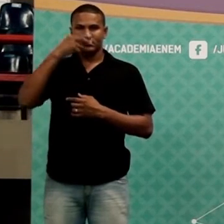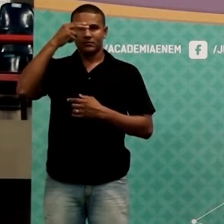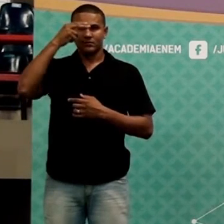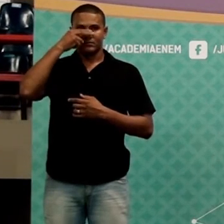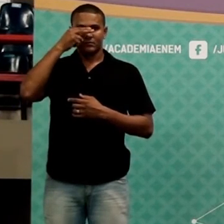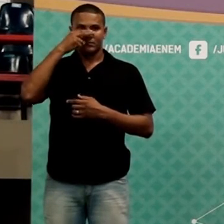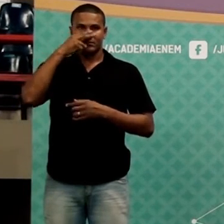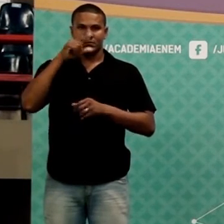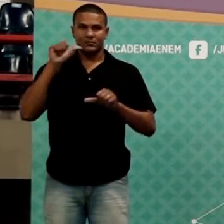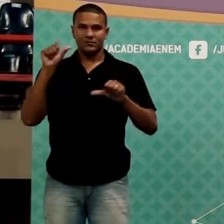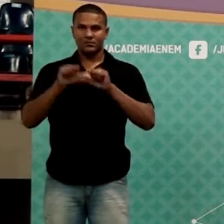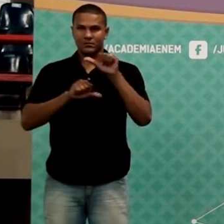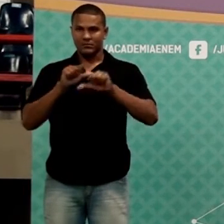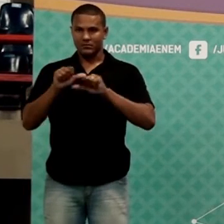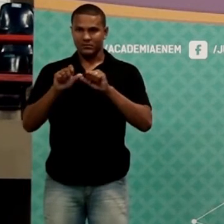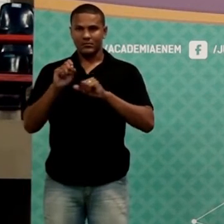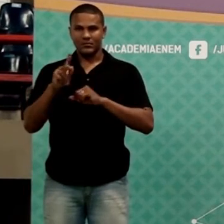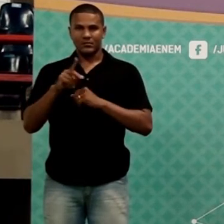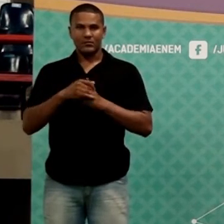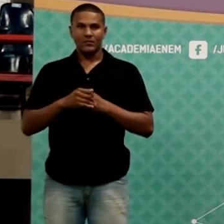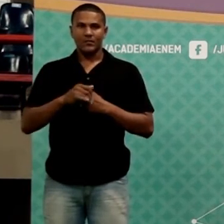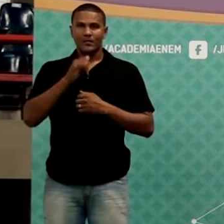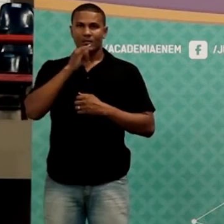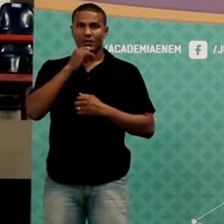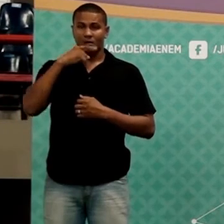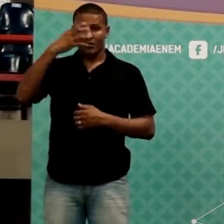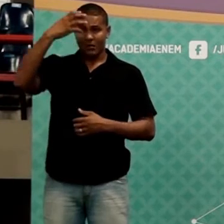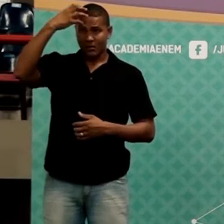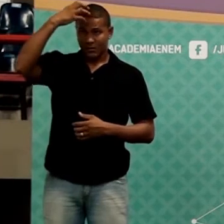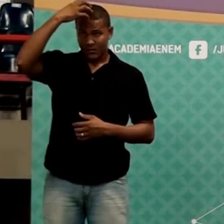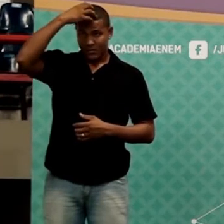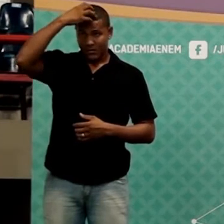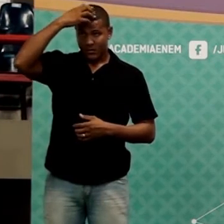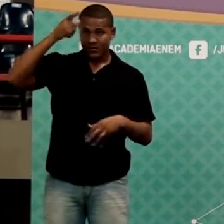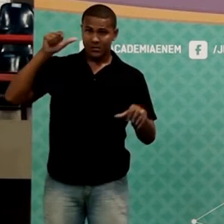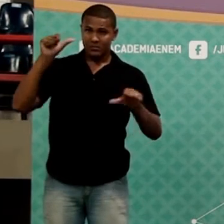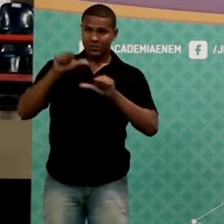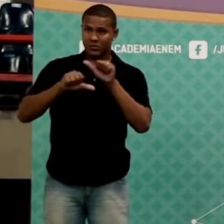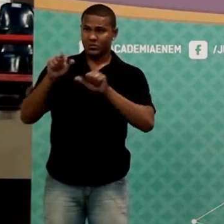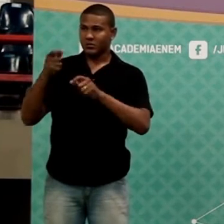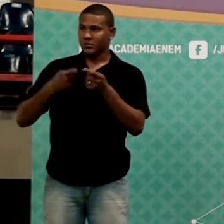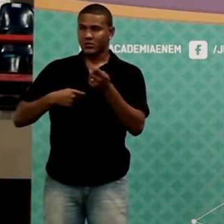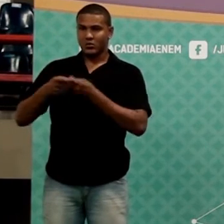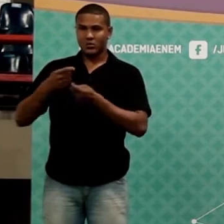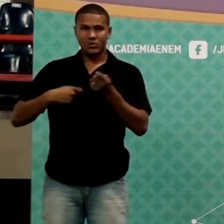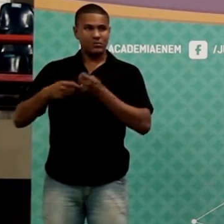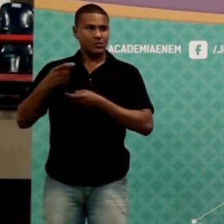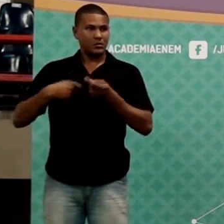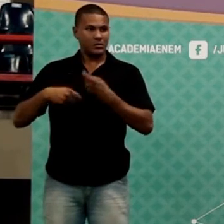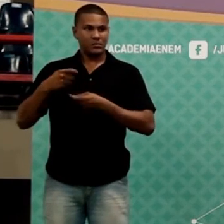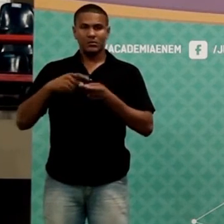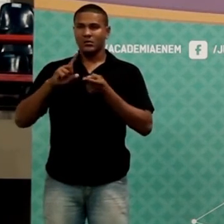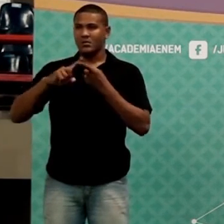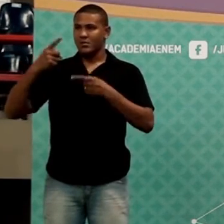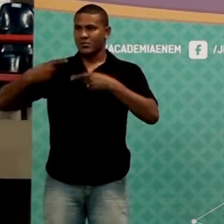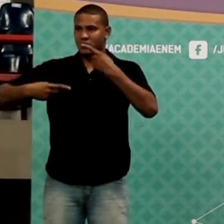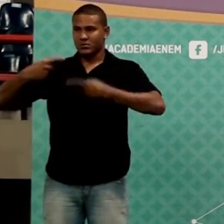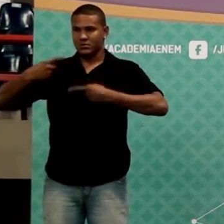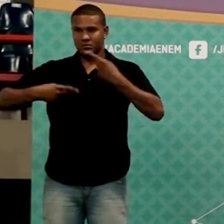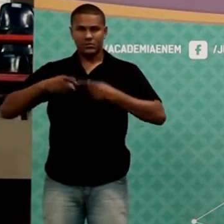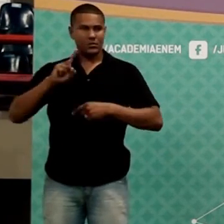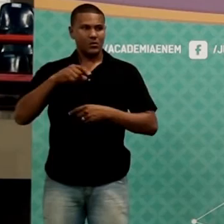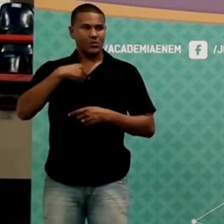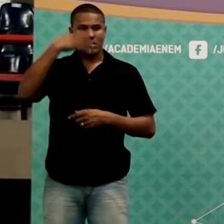Do mesmo jeito que o rei mudou o sistema de economia e de política, o fato do